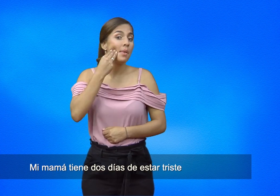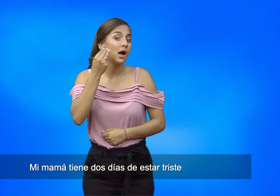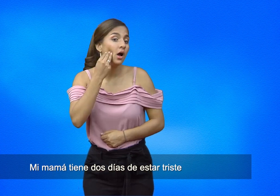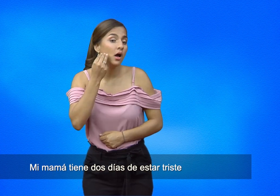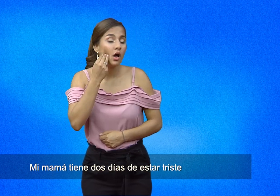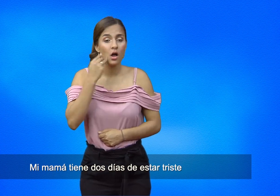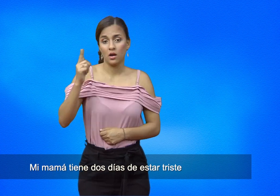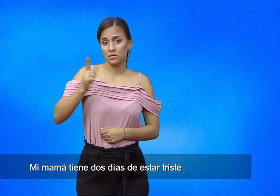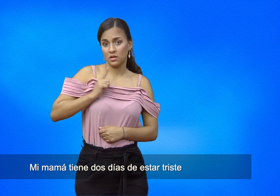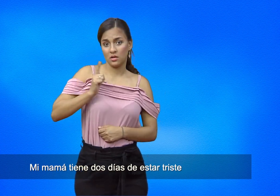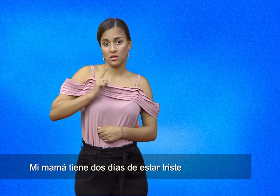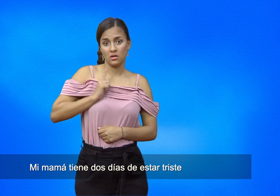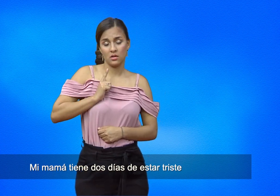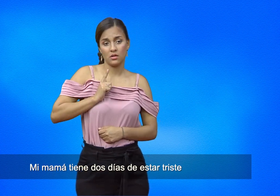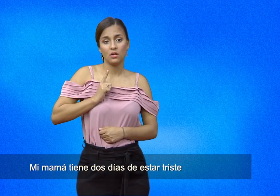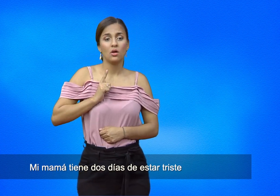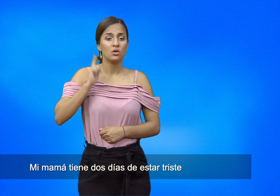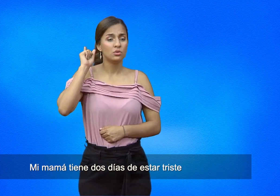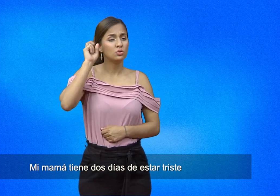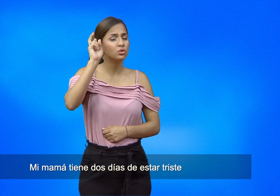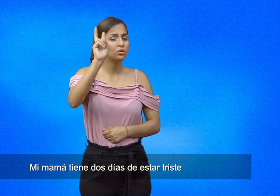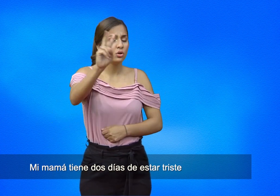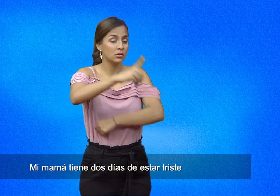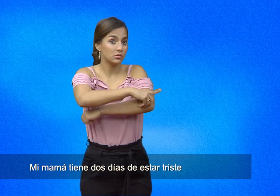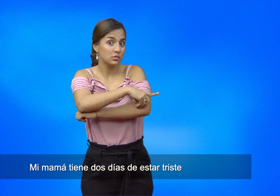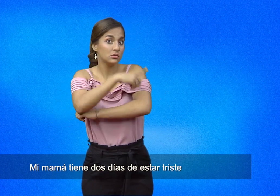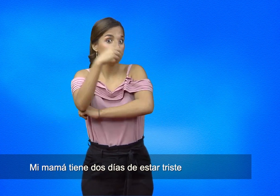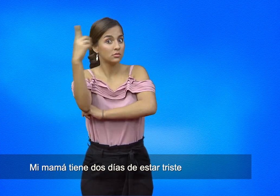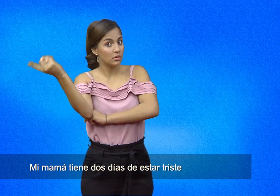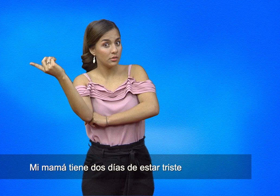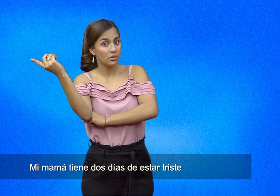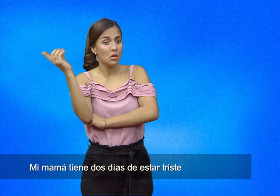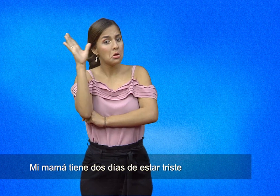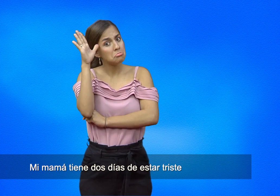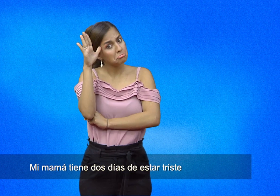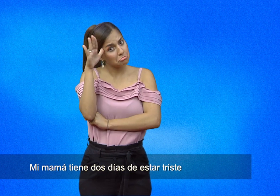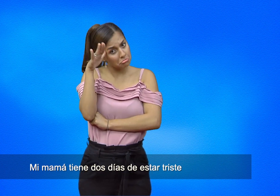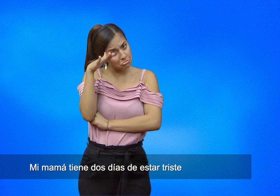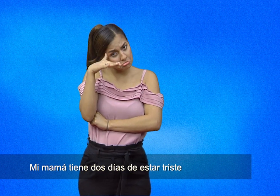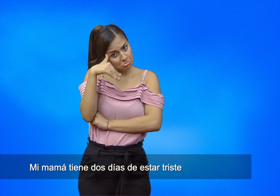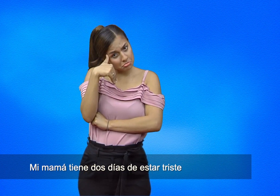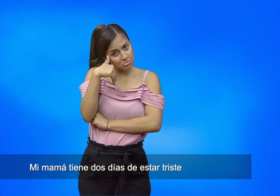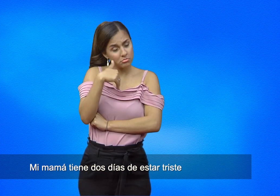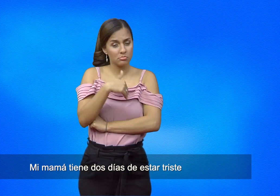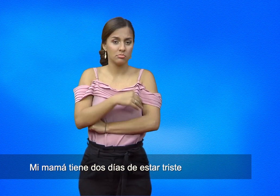mi mamá tiene dos días de estar triste